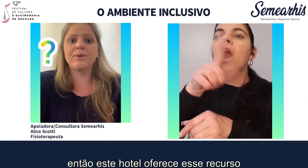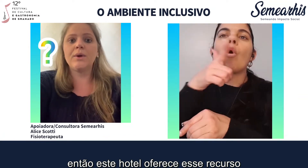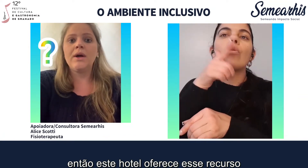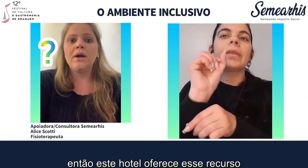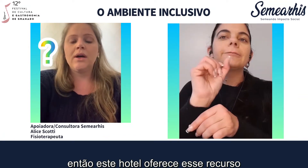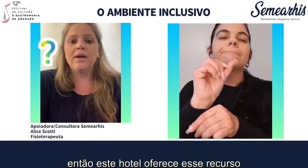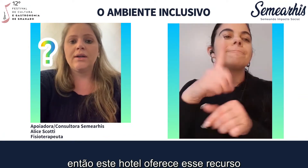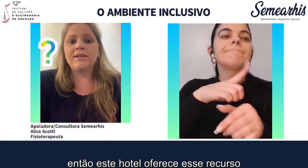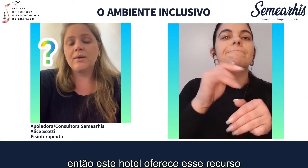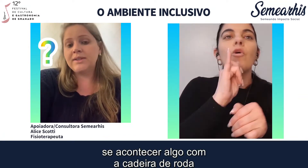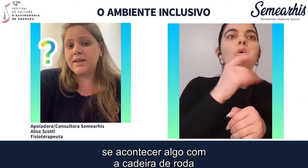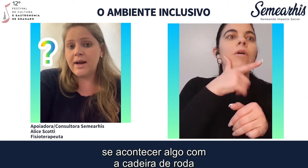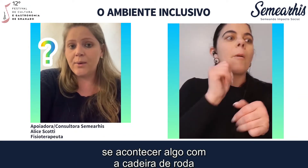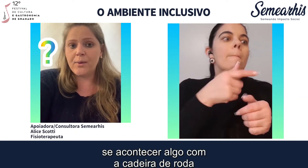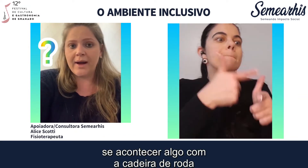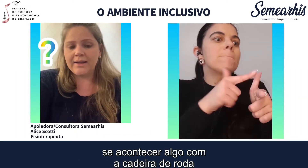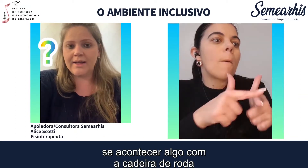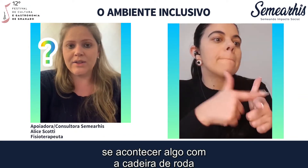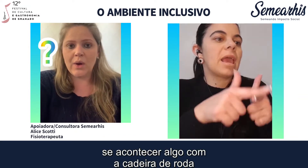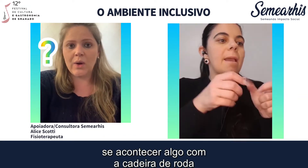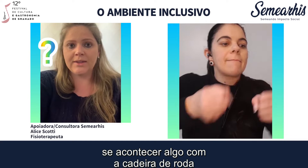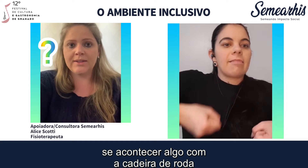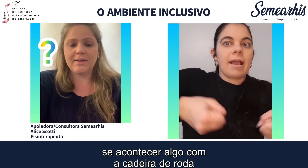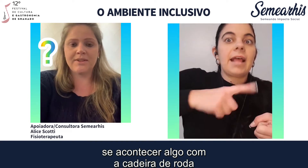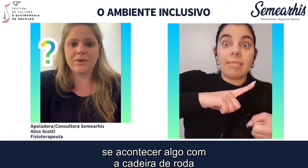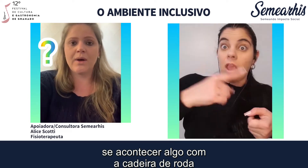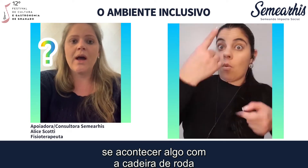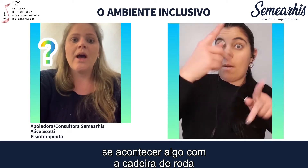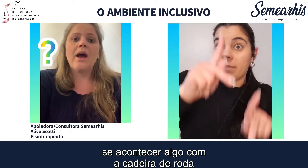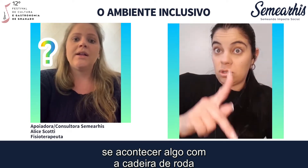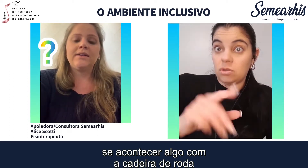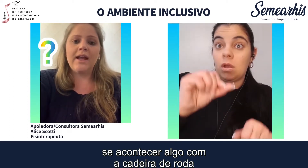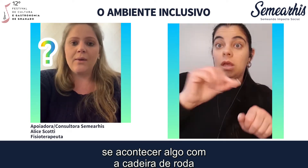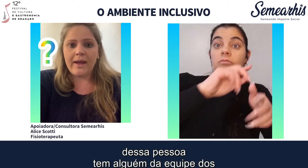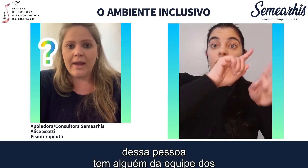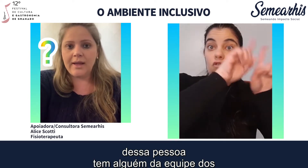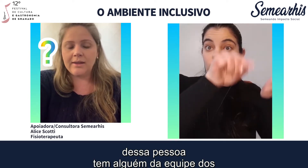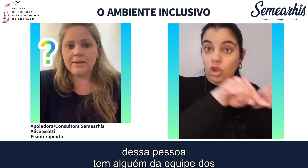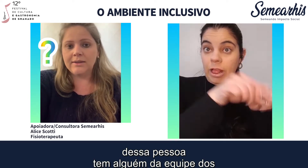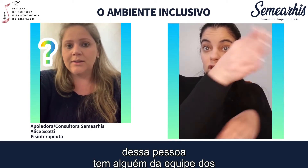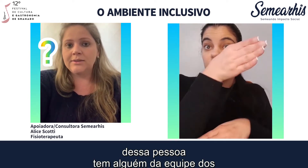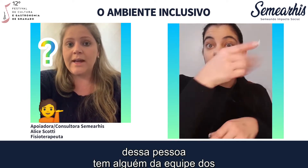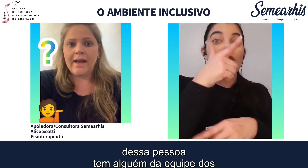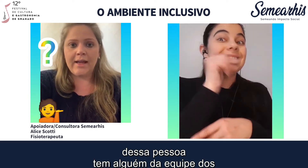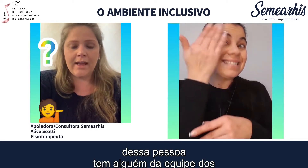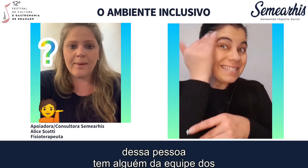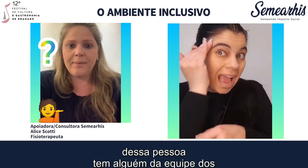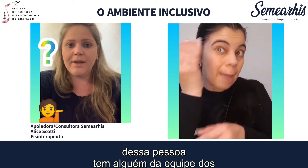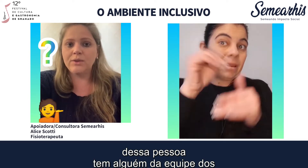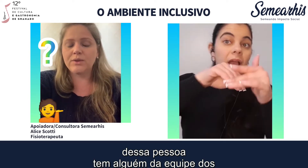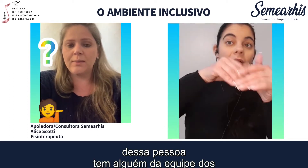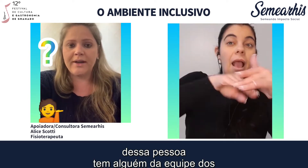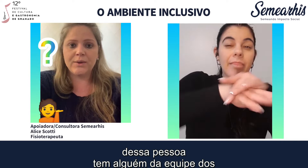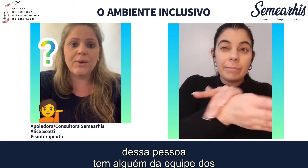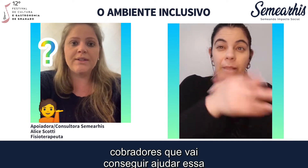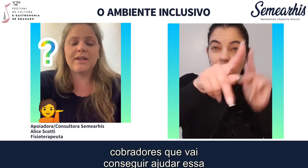recurso. Se acontecer algo com a cadeira de roda dessa pessoa, Tem alguém da equipe,